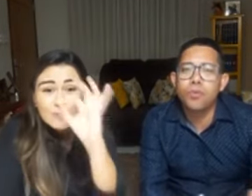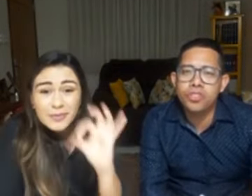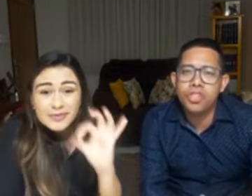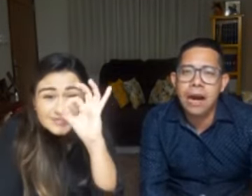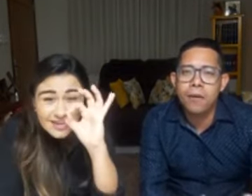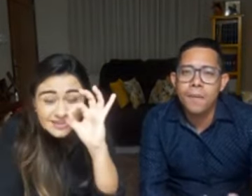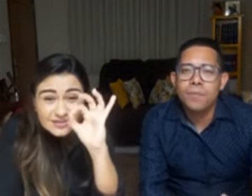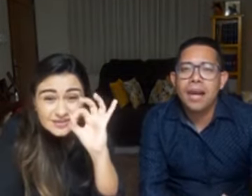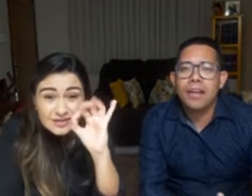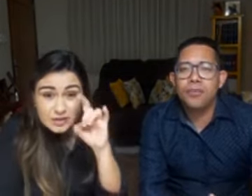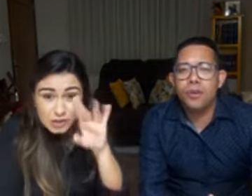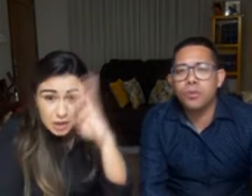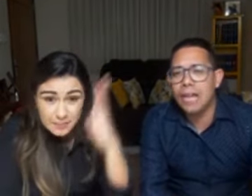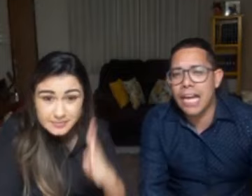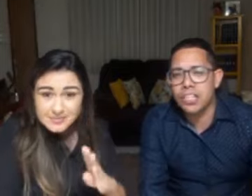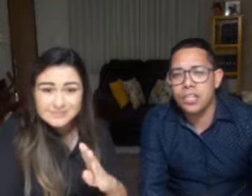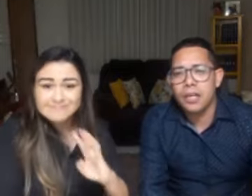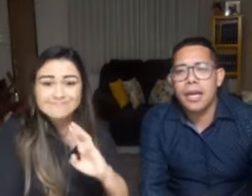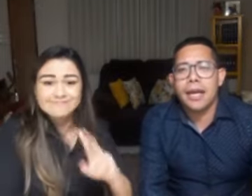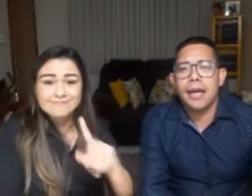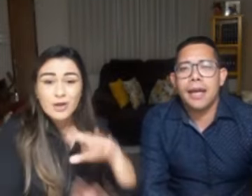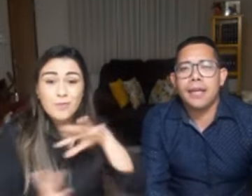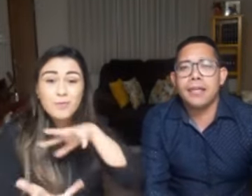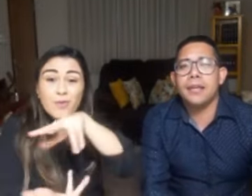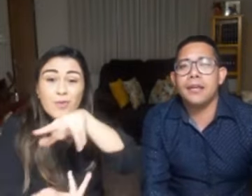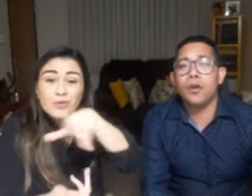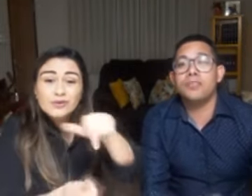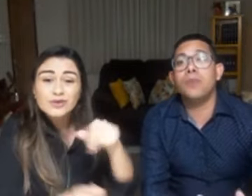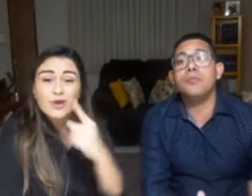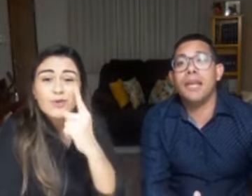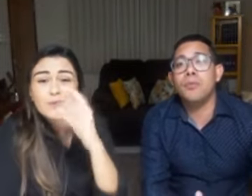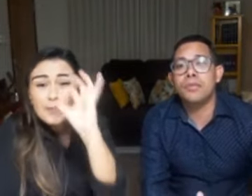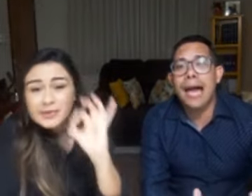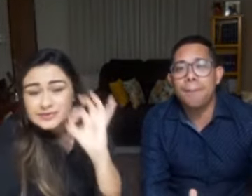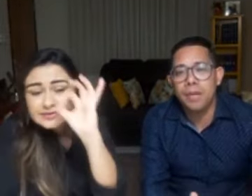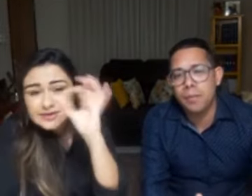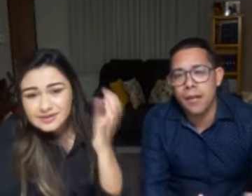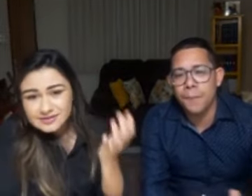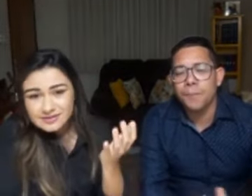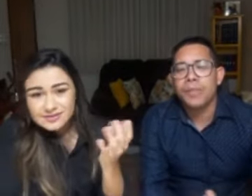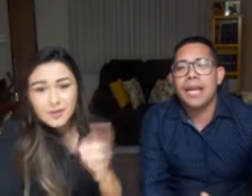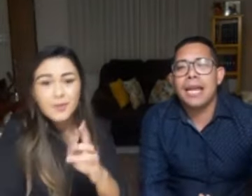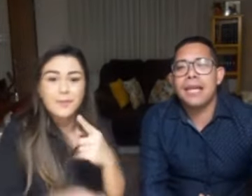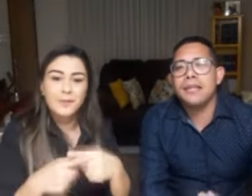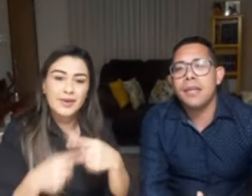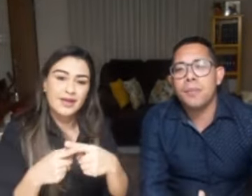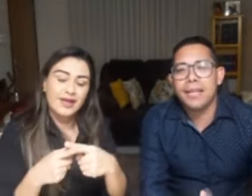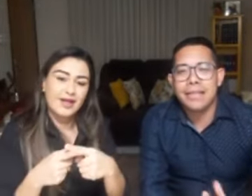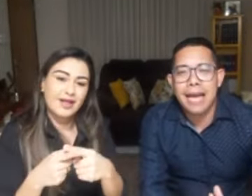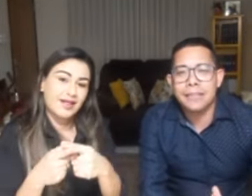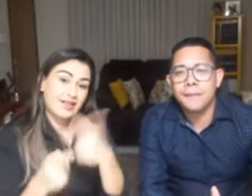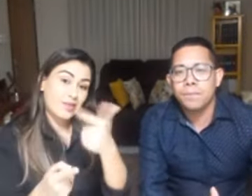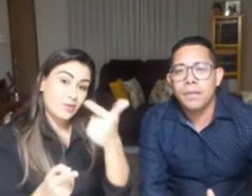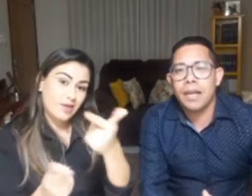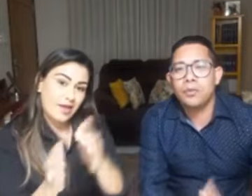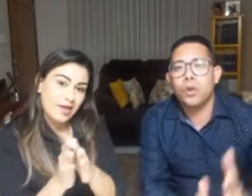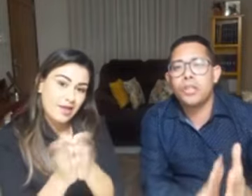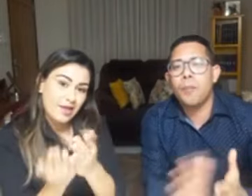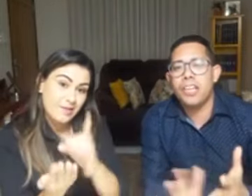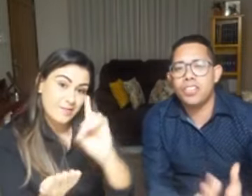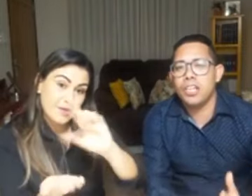nível mundial, a dificuldade que nós não temos a Bíblia, ela é interpretada,